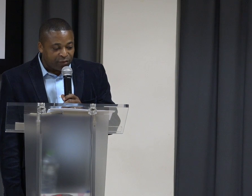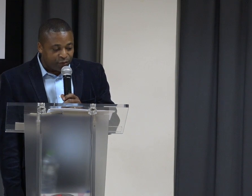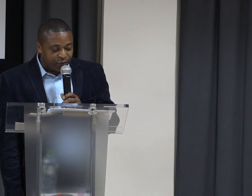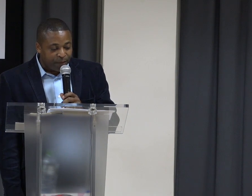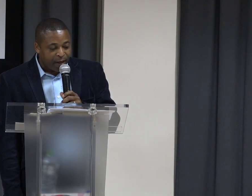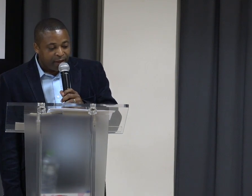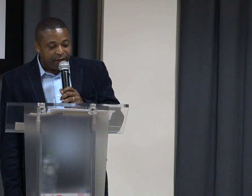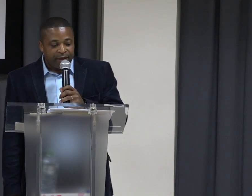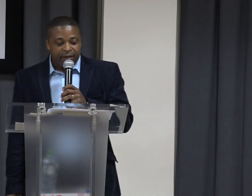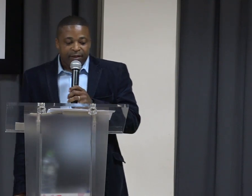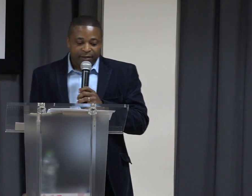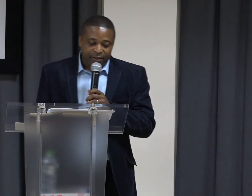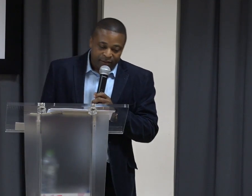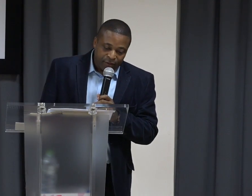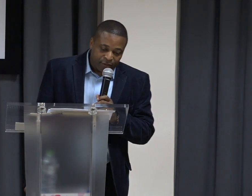la lecture